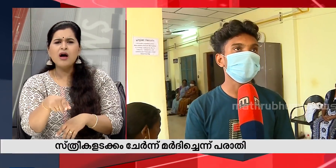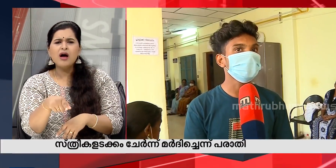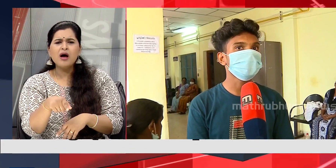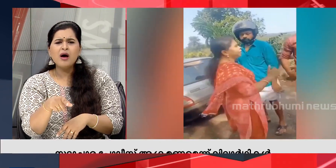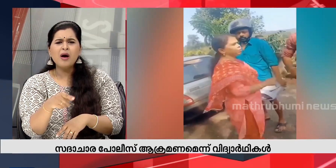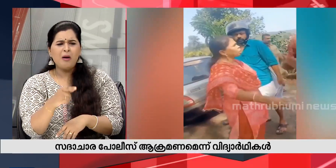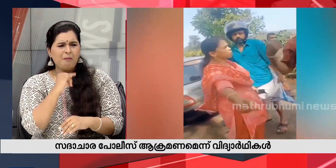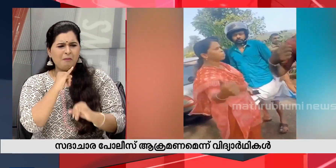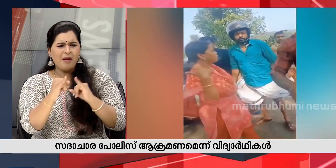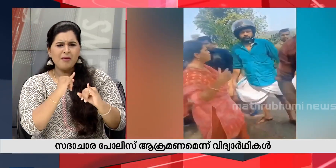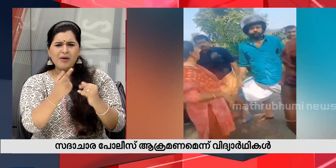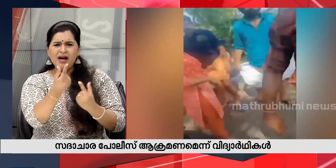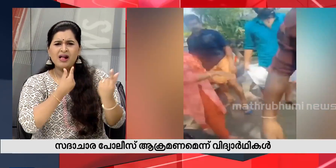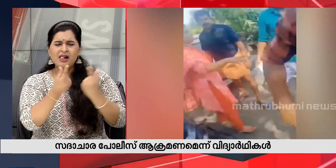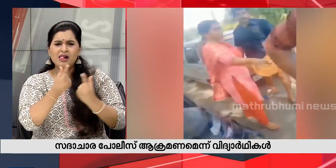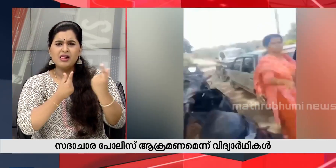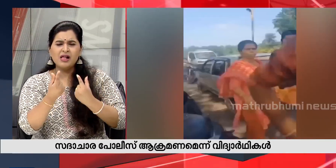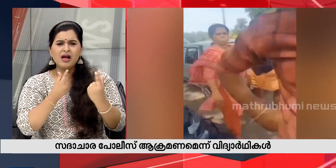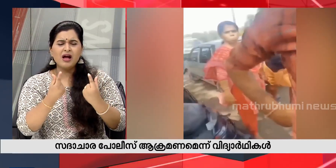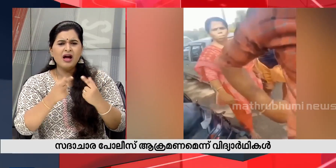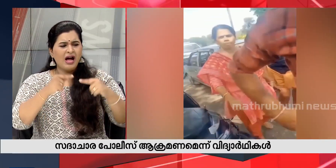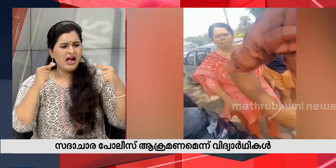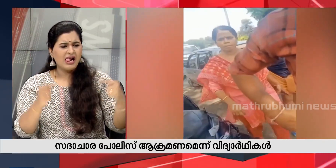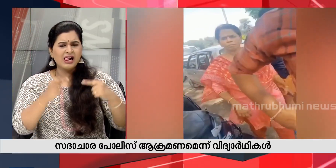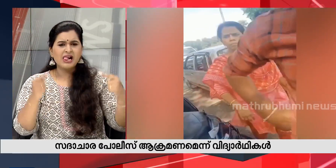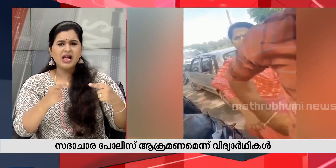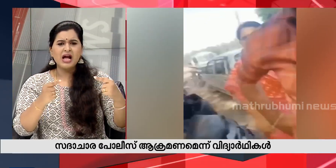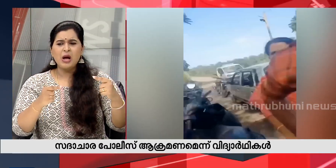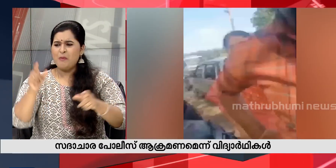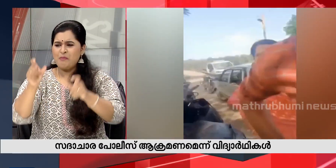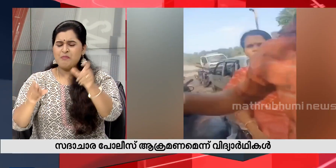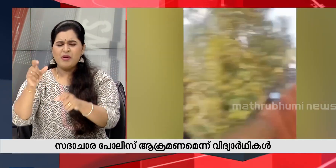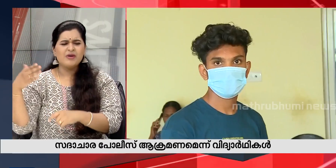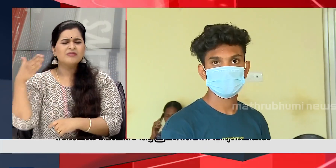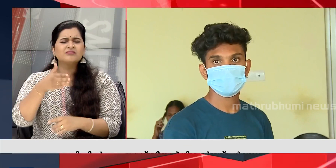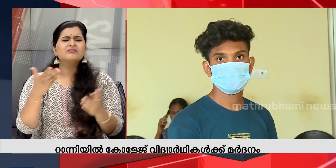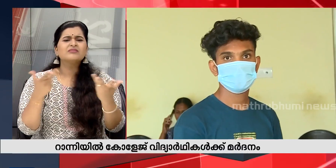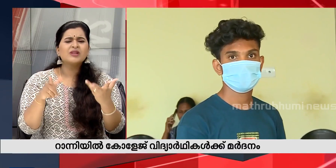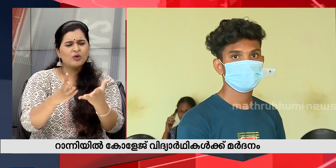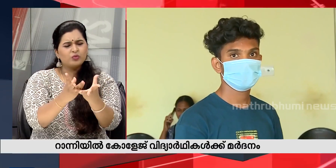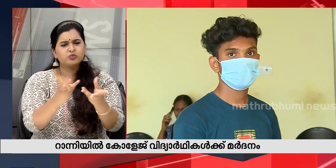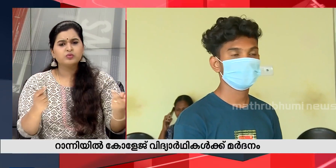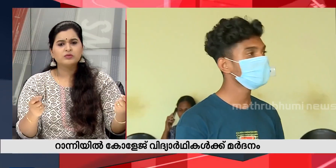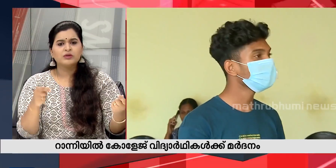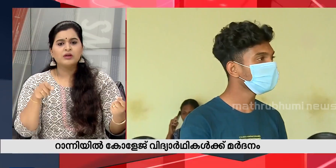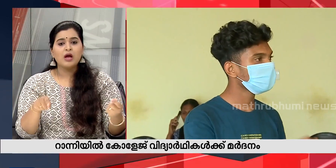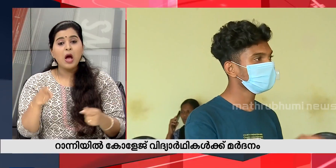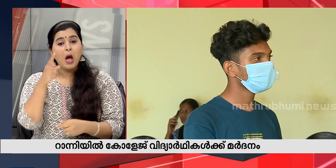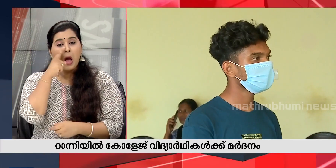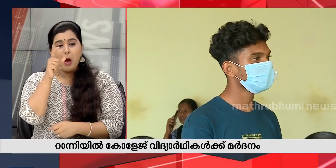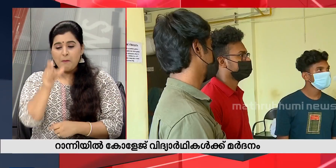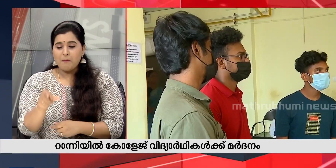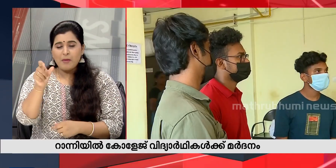എൻ്റെ ചെള്ളക്കടിച്ച്. ബഹളം കേട്ടെത്തിയ നാട്ടുകാരാണ് പിന്നീട് ഇരുവിഭാഗത്തെയും പറഞ്ഞയച്ചത്. പ്രശ്നങ്ങൾ കൈവിട്ടു പോകുന്നത് കണ്ട് പെൺകുട്ടികൾ ഈ സമയം സ്ഥലത്തു നിന്നും